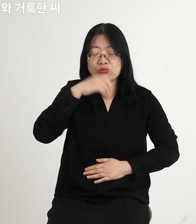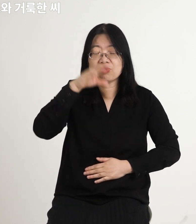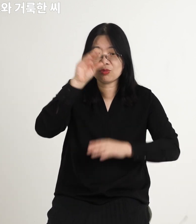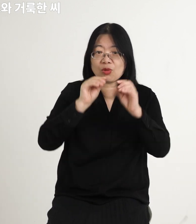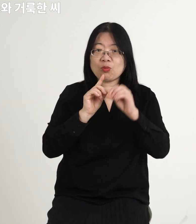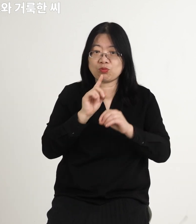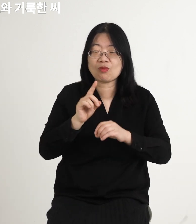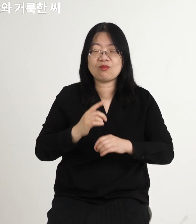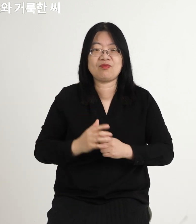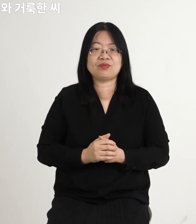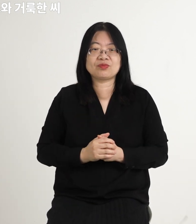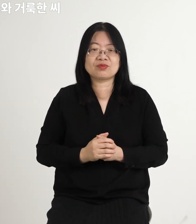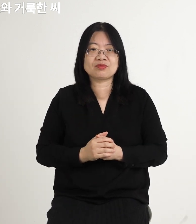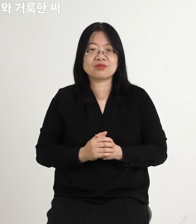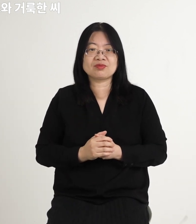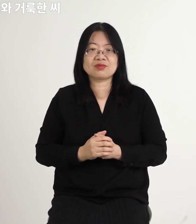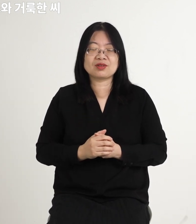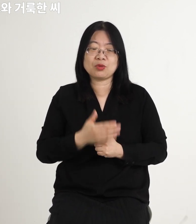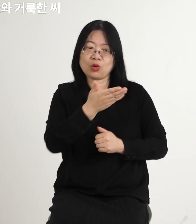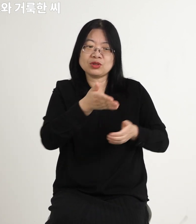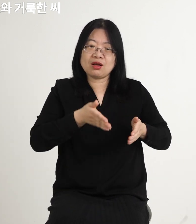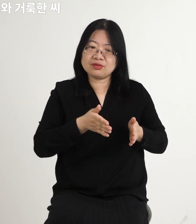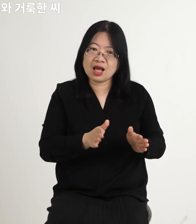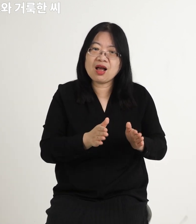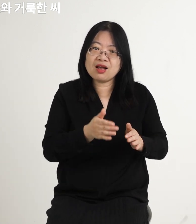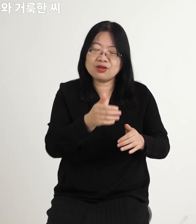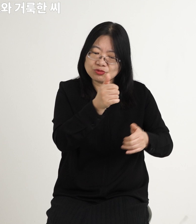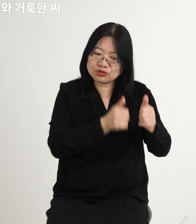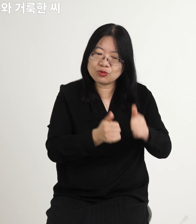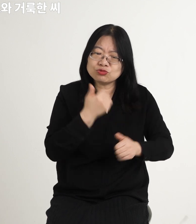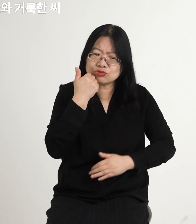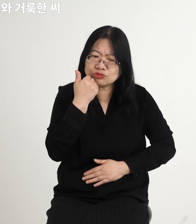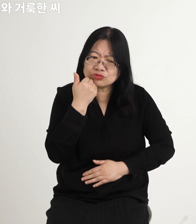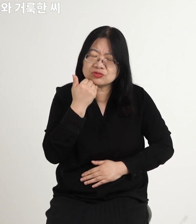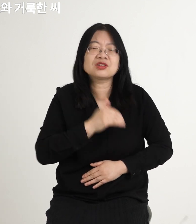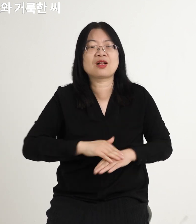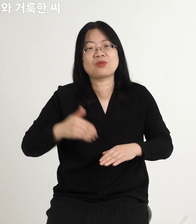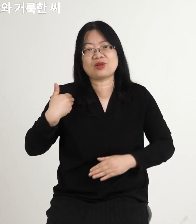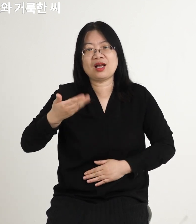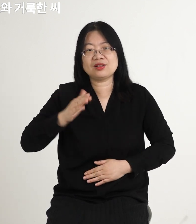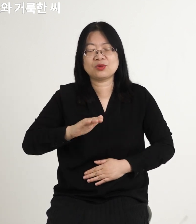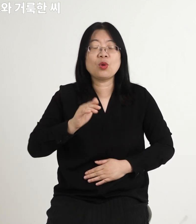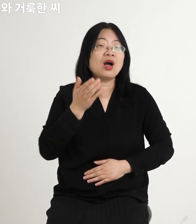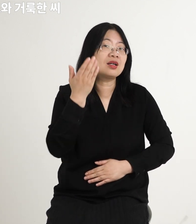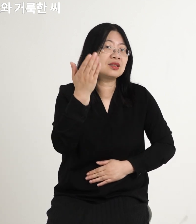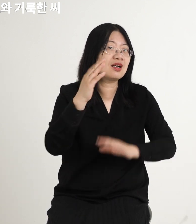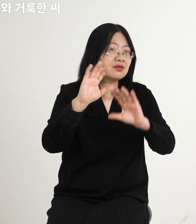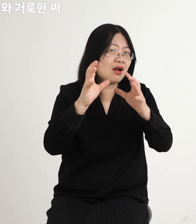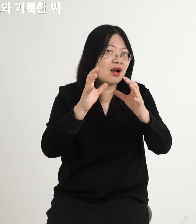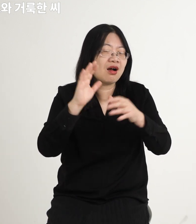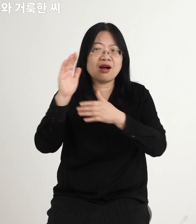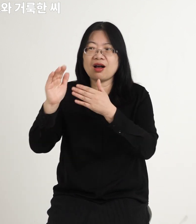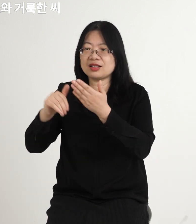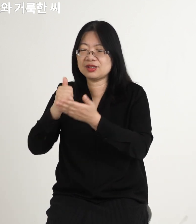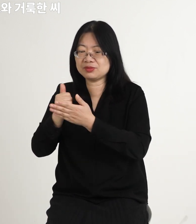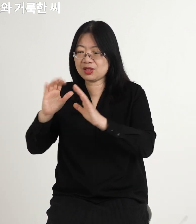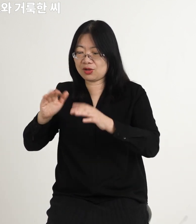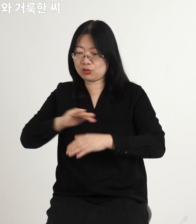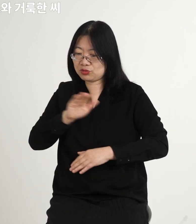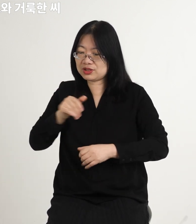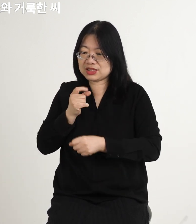이게 뭔지, 누군지. 그리고 그의 나라, 우리는 이 그의 나라가 하나님의 나라인 걸 알아요.